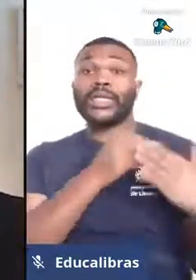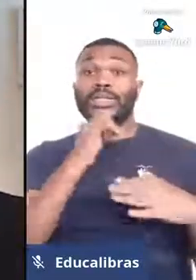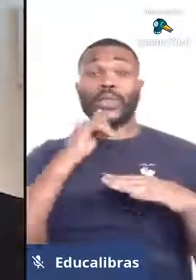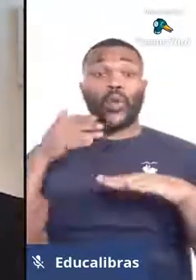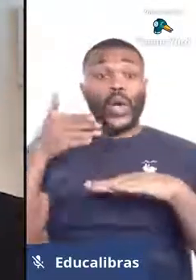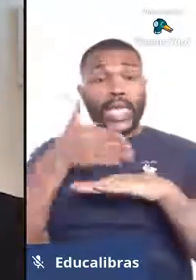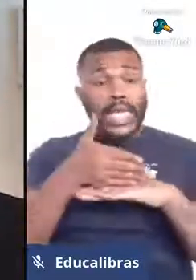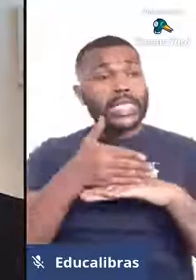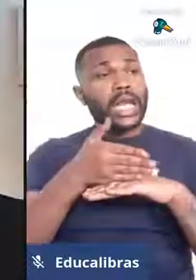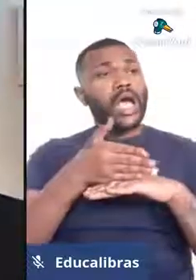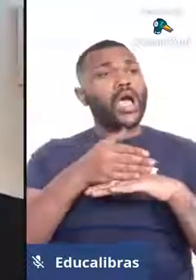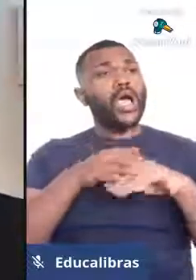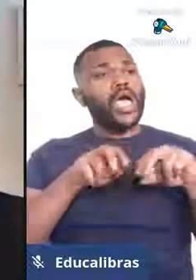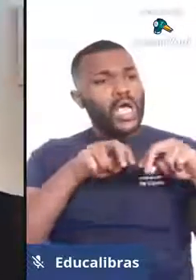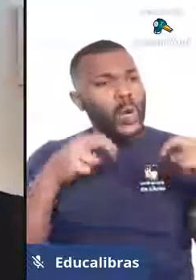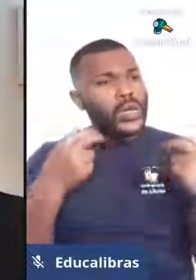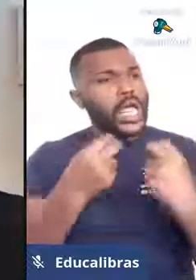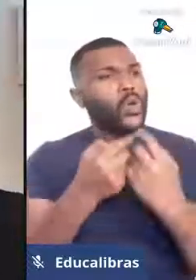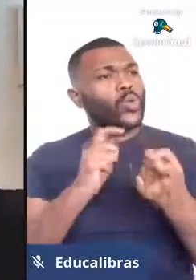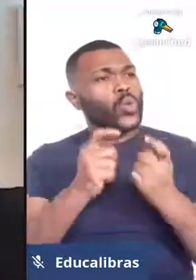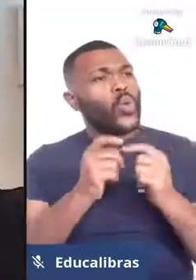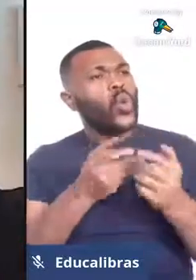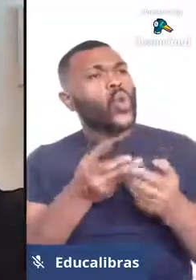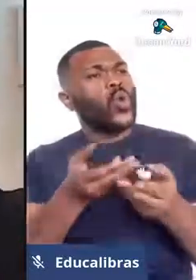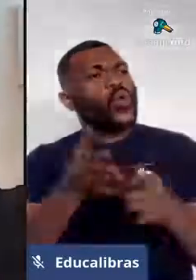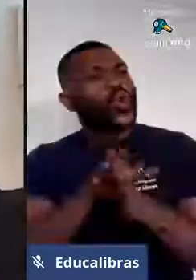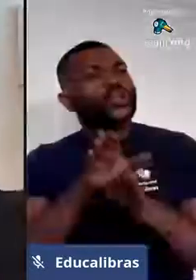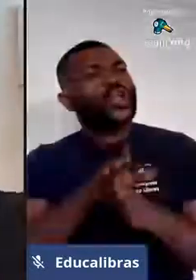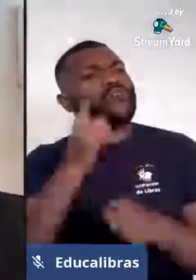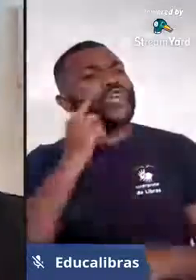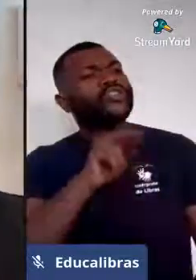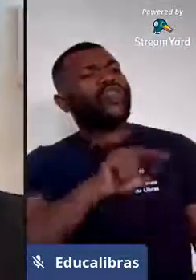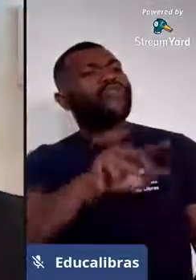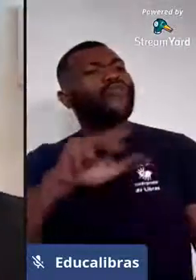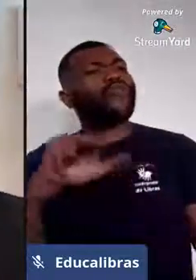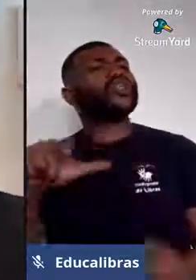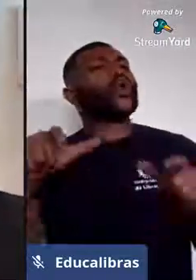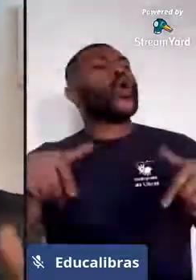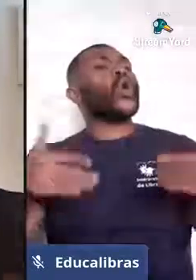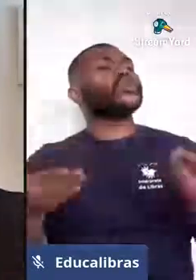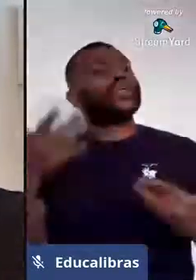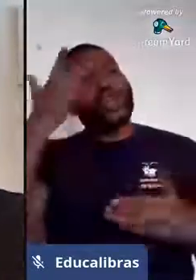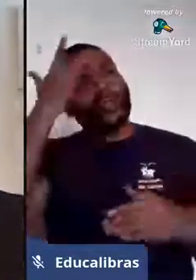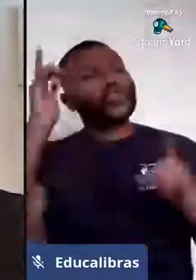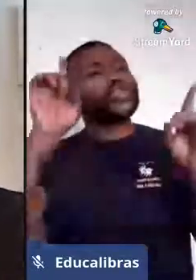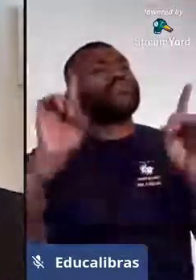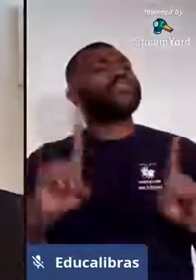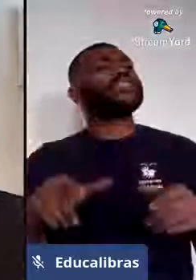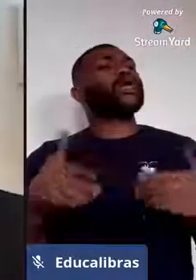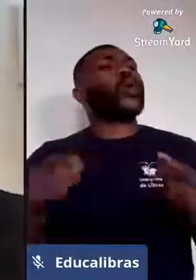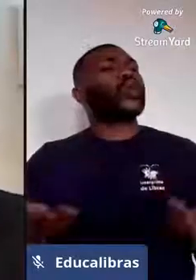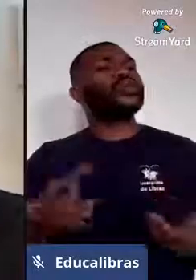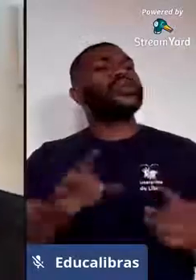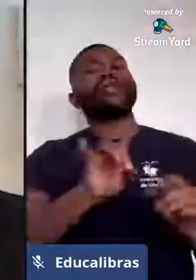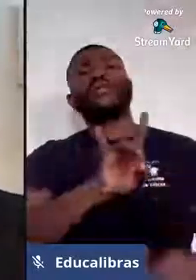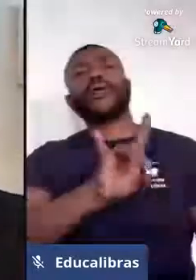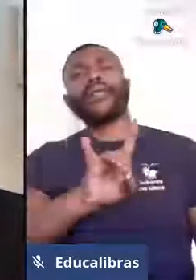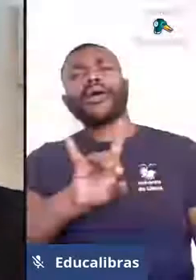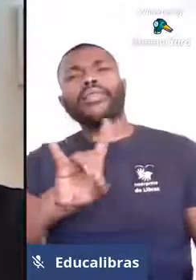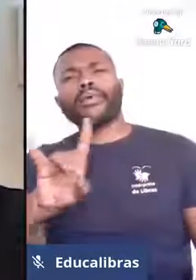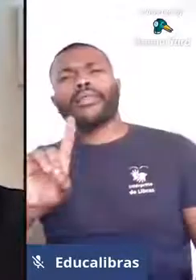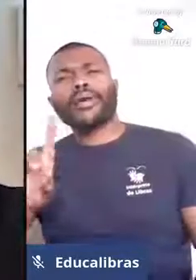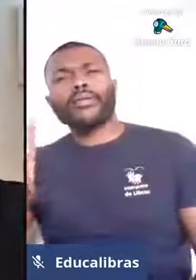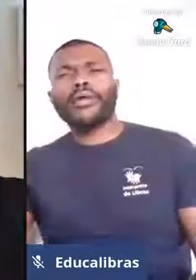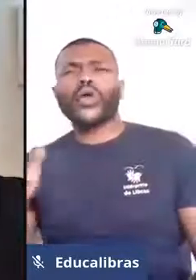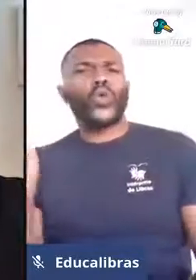olhar onde está a diversidade aqui. Cadê as pessoas com deficiência? Cadê cada uma das nossas... a gente não consegue